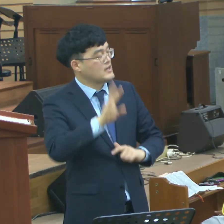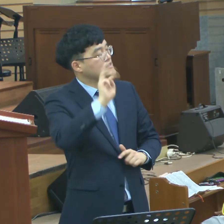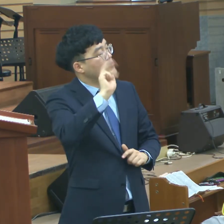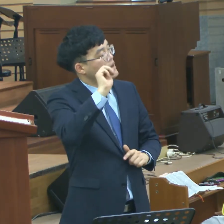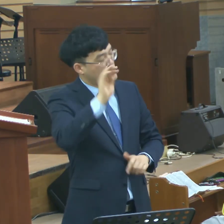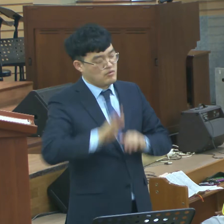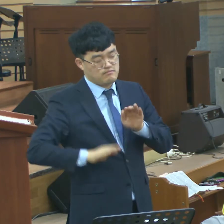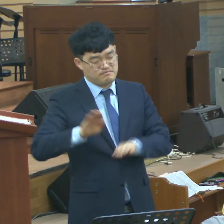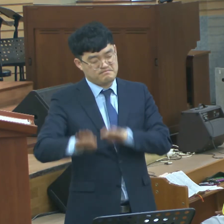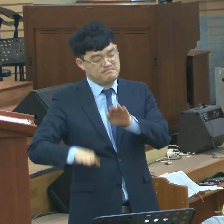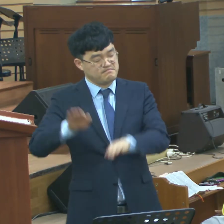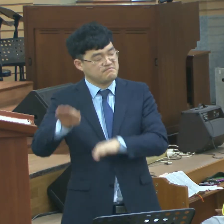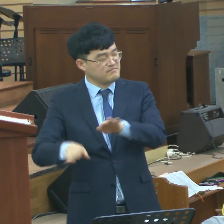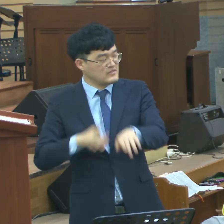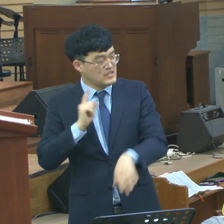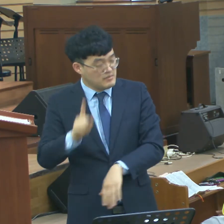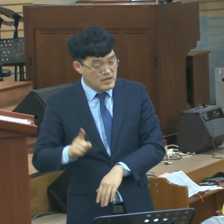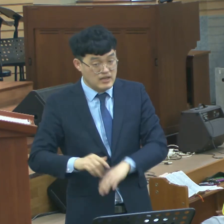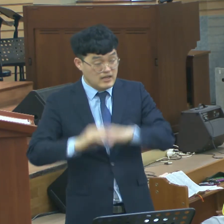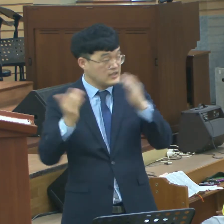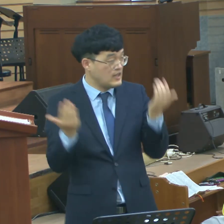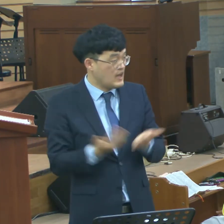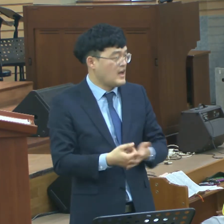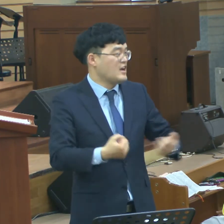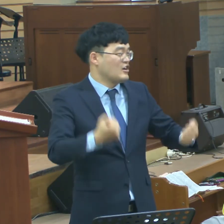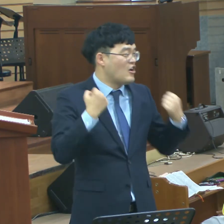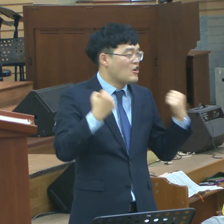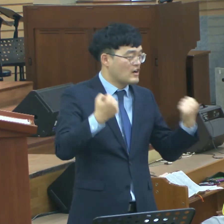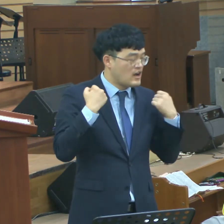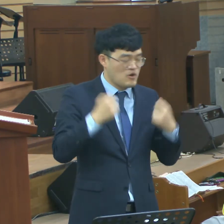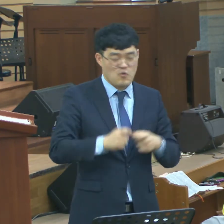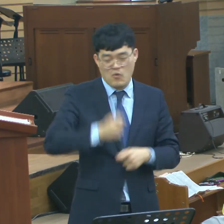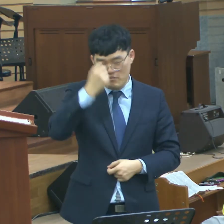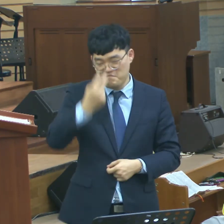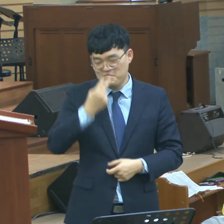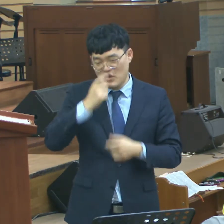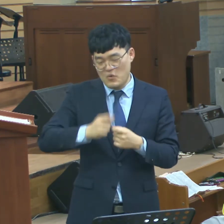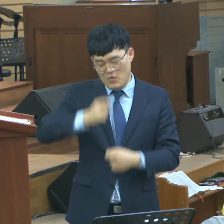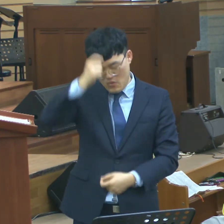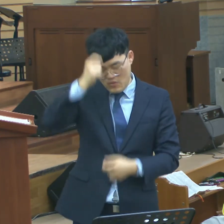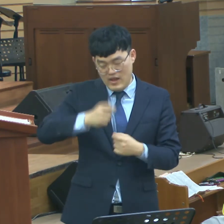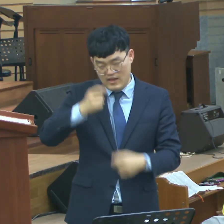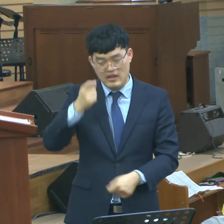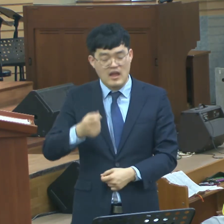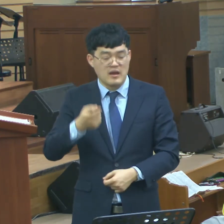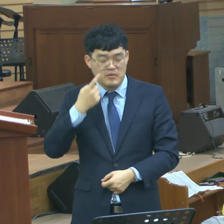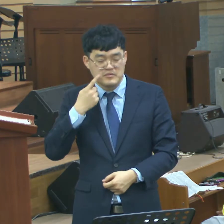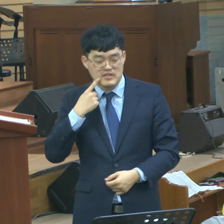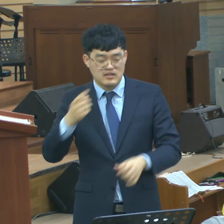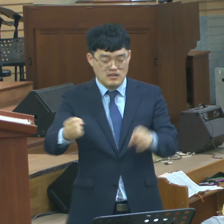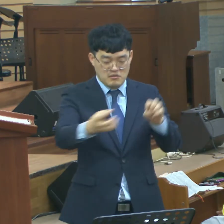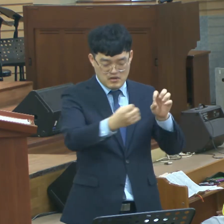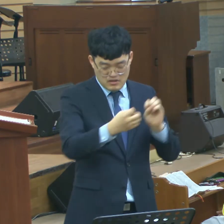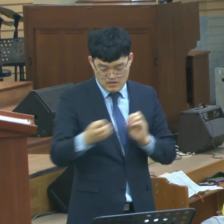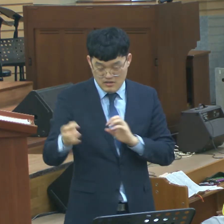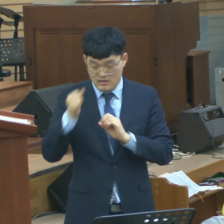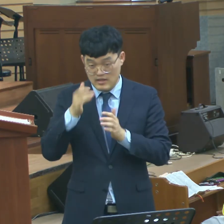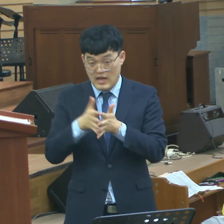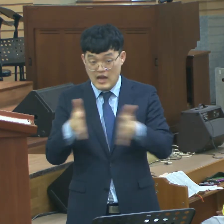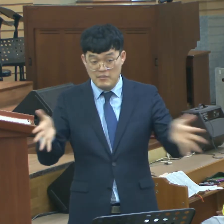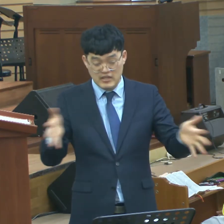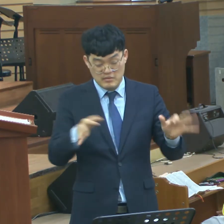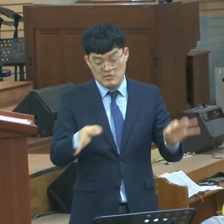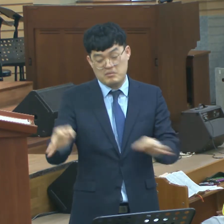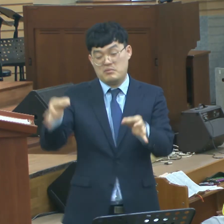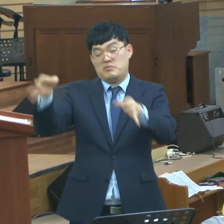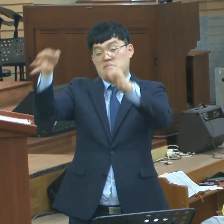걷는데요. 그래갖고 모두 다 건강하게 아주 오래 가자, 이렇게 그런 얘기를 주로 나눴어요. 아파트 값이 굉장히 많이